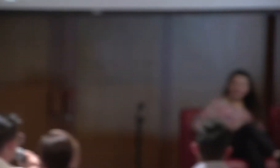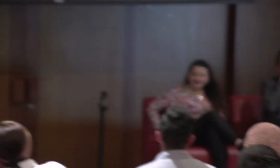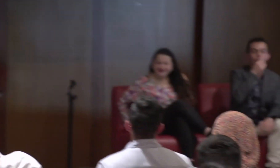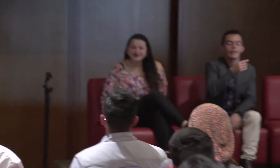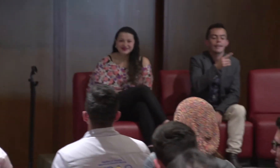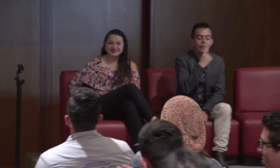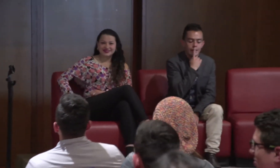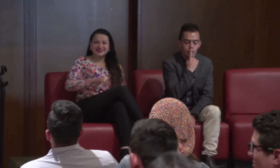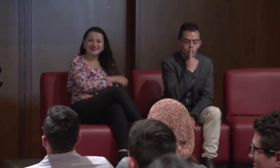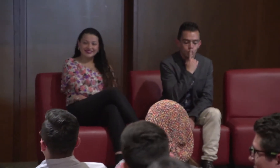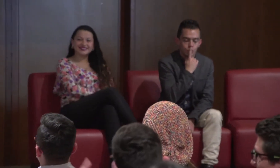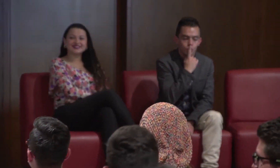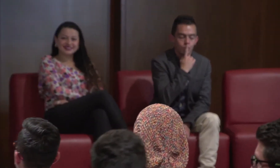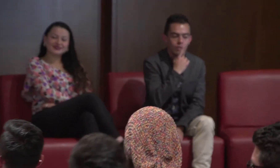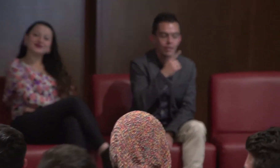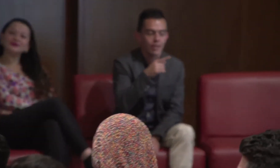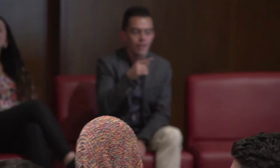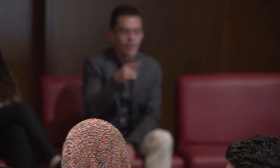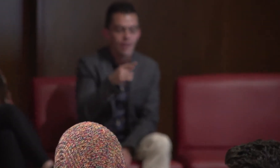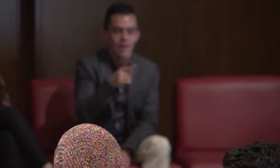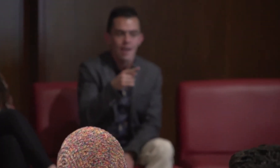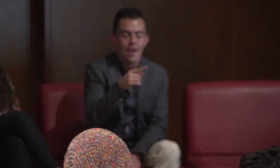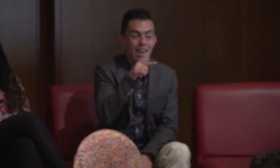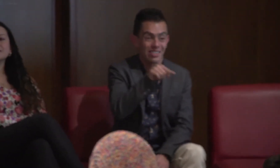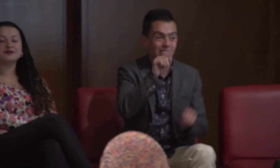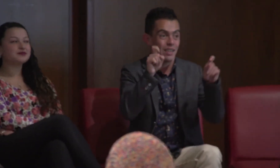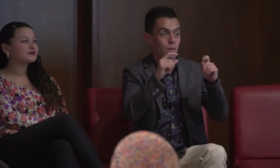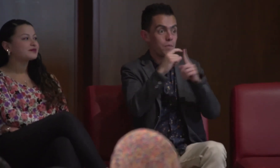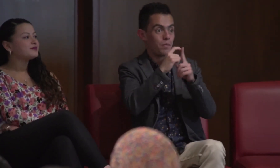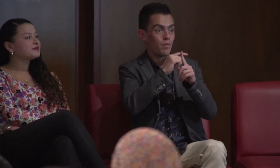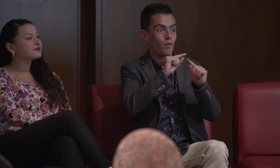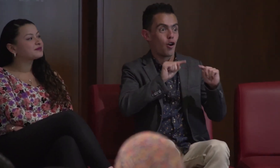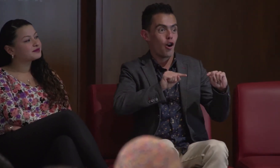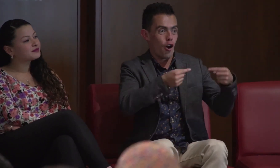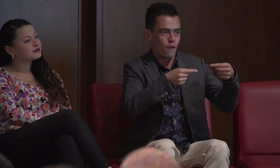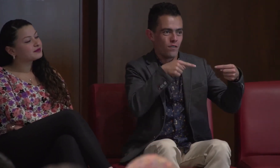Bien, para responderte respecto a esa pregunta,